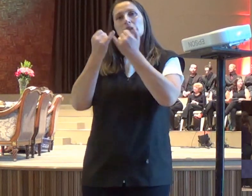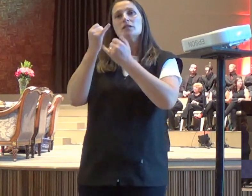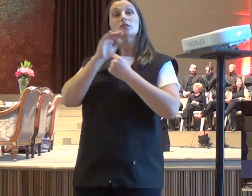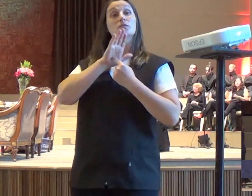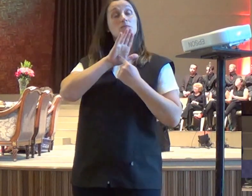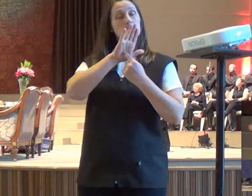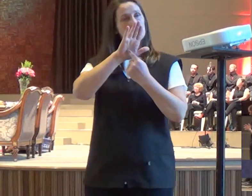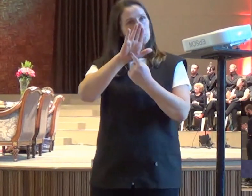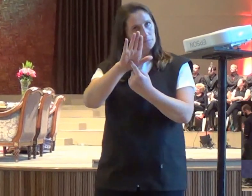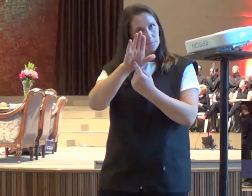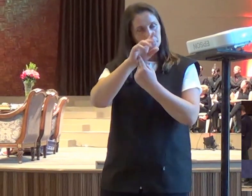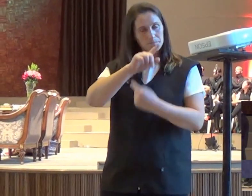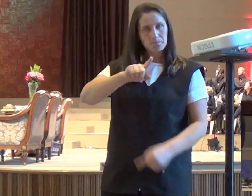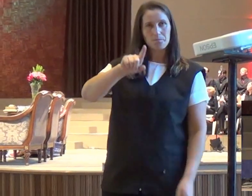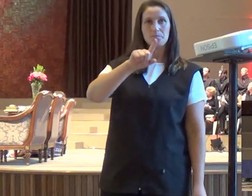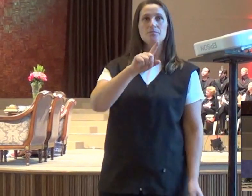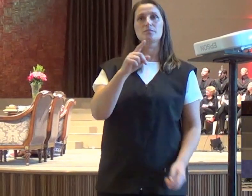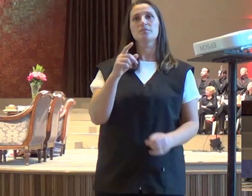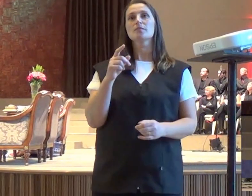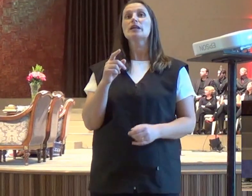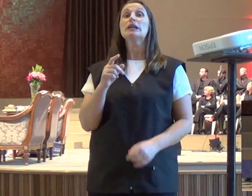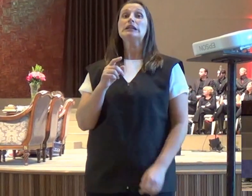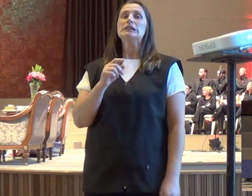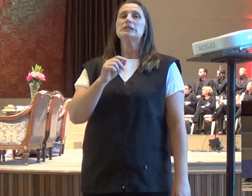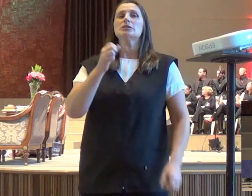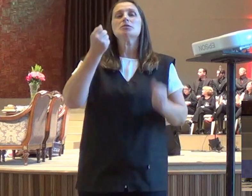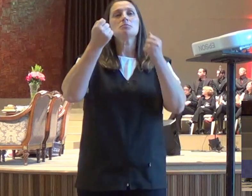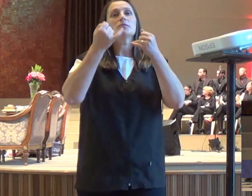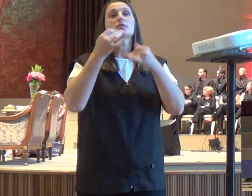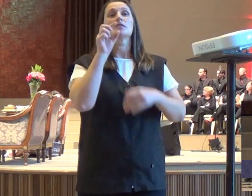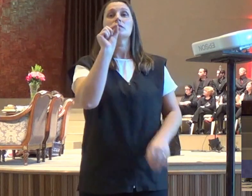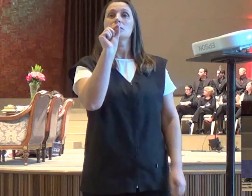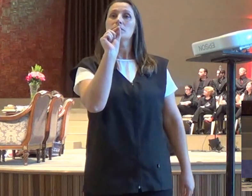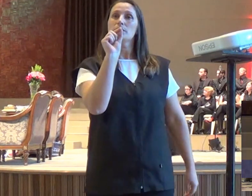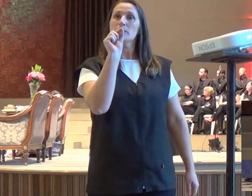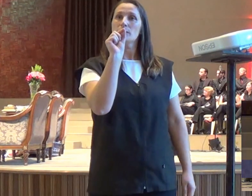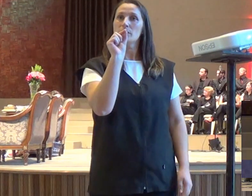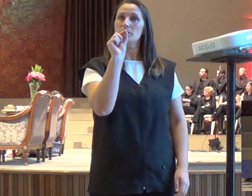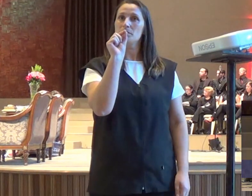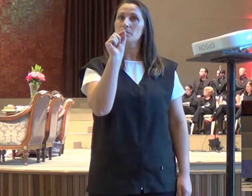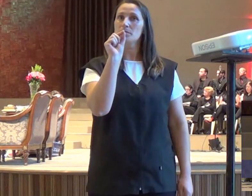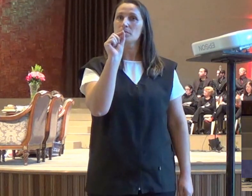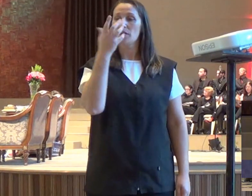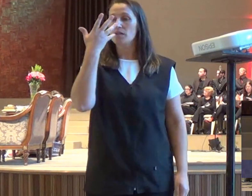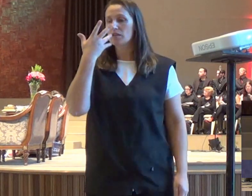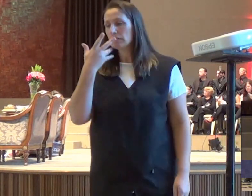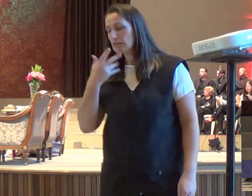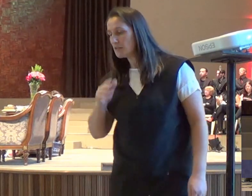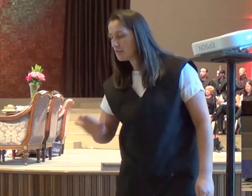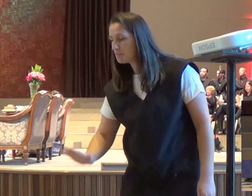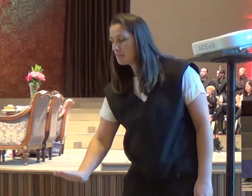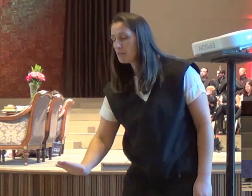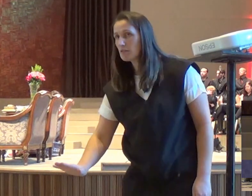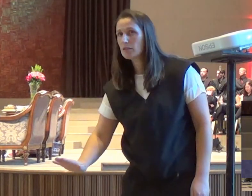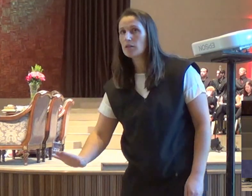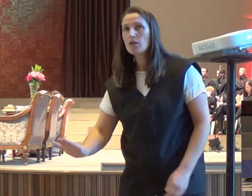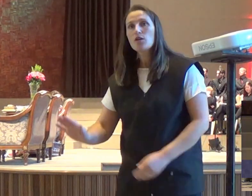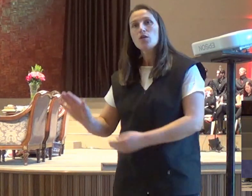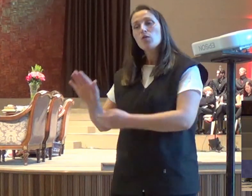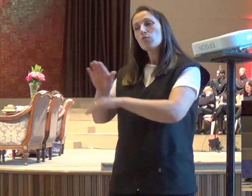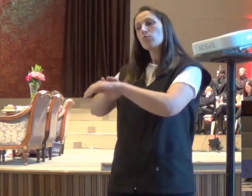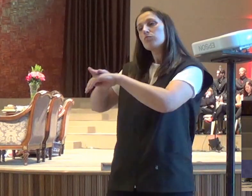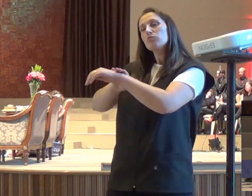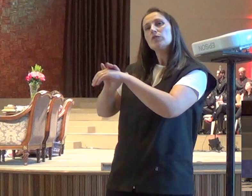citar aqui, dizia mais ou menos assim, uma criança pequena falando com a mãe,